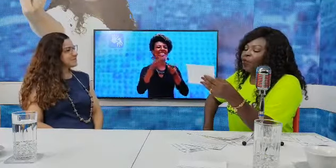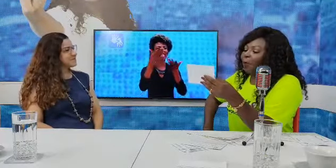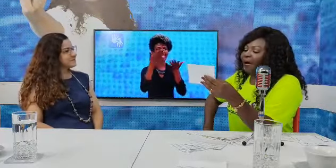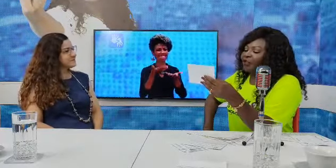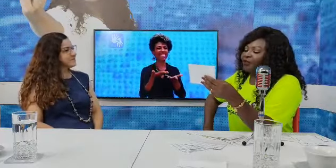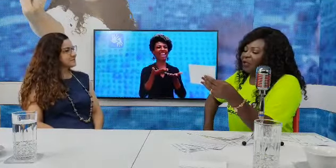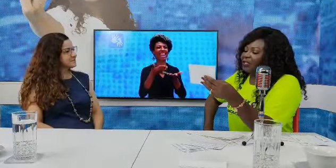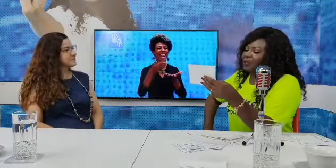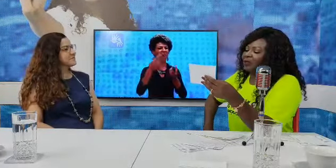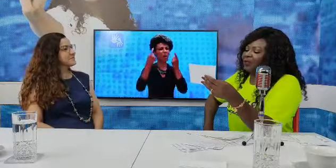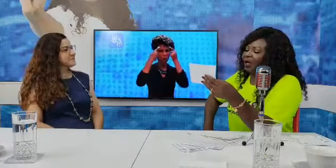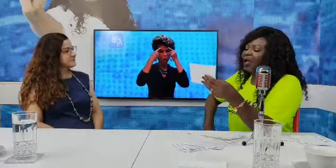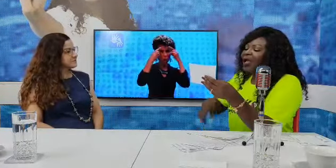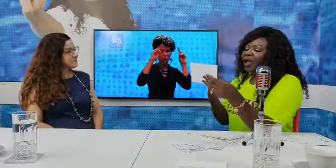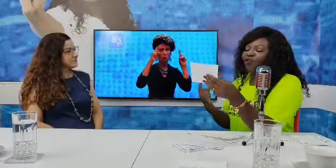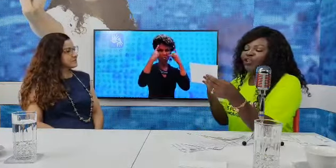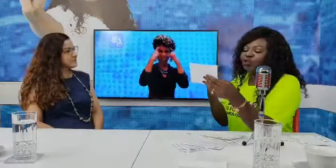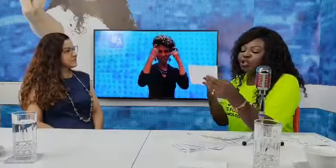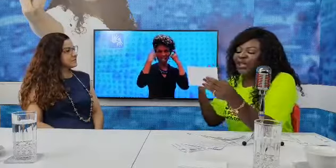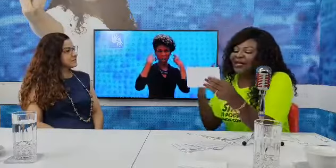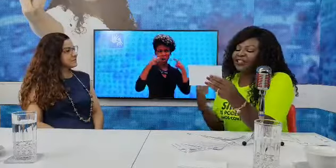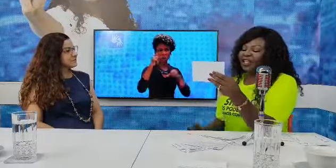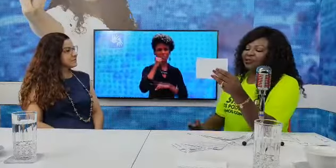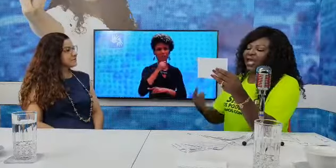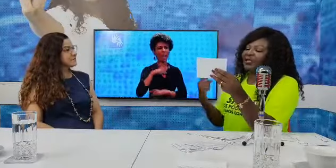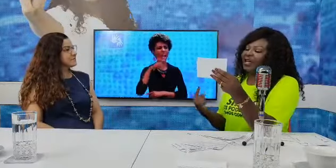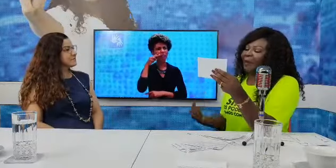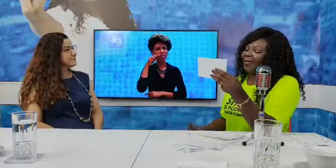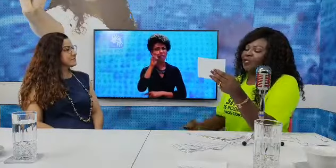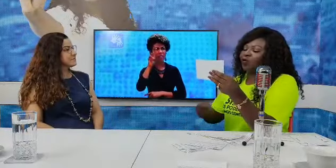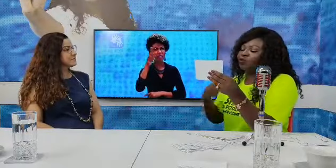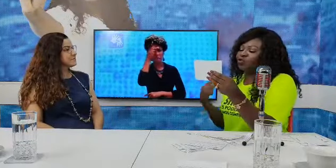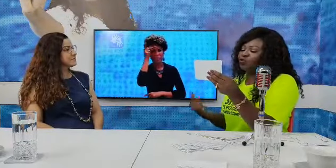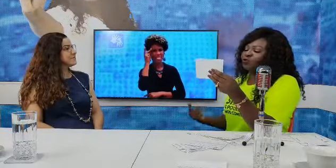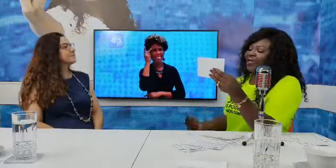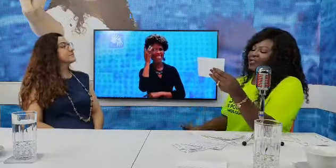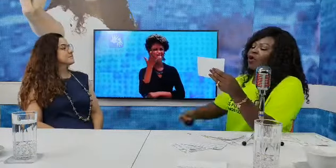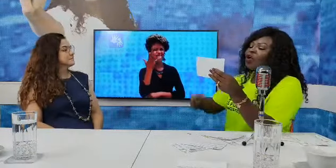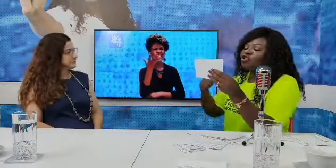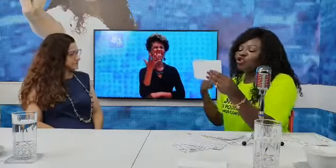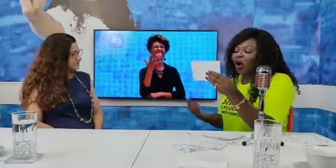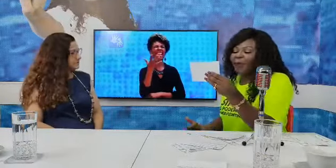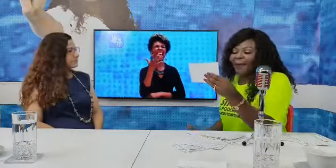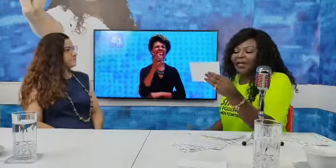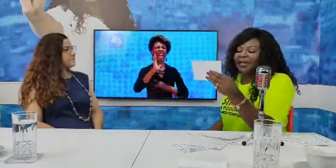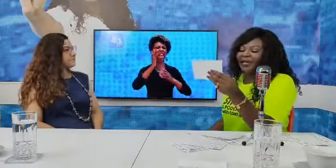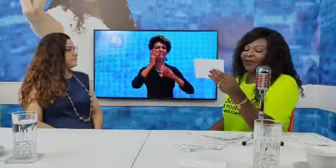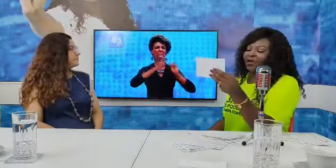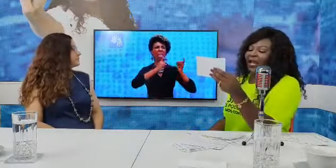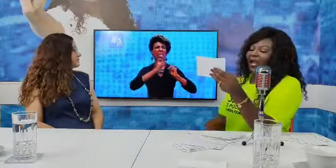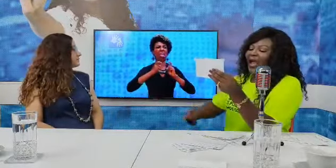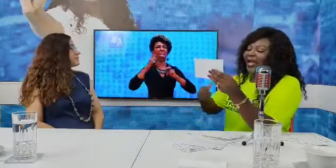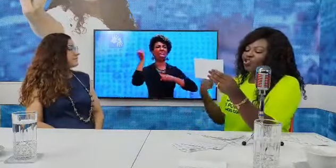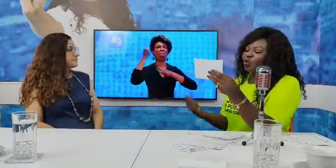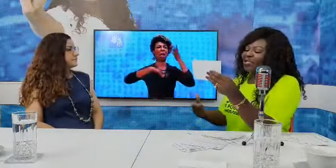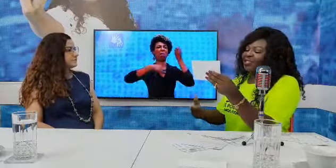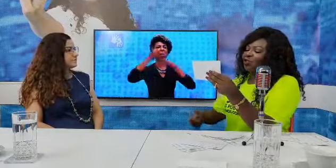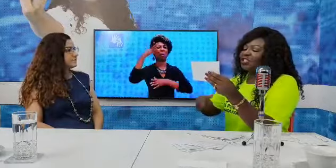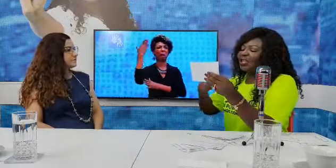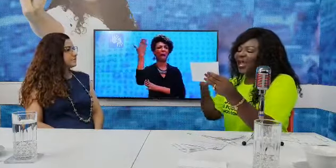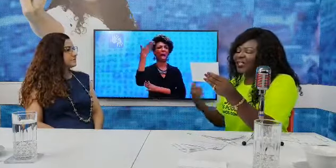para o combate à violência contra a mulher. Eu vejo muita gente querendo se aparecer com um discurso vazio sobre a bandeira da mulher. As